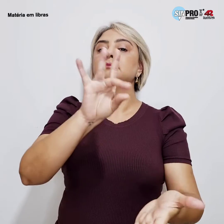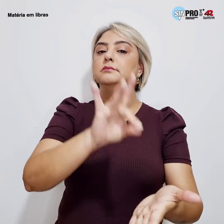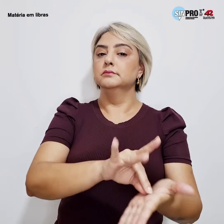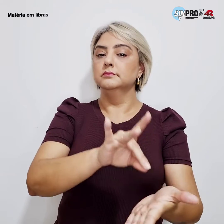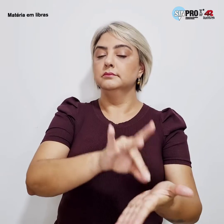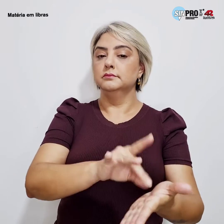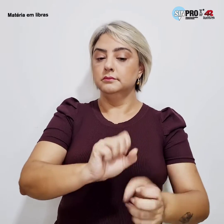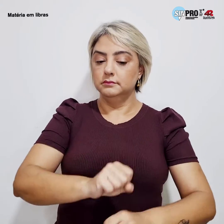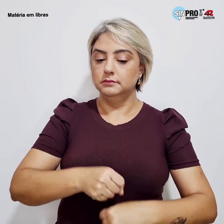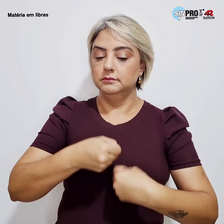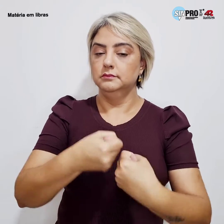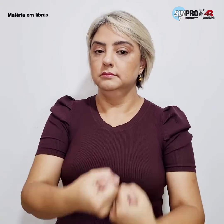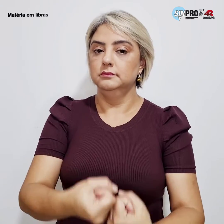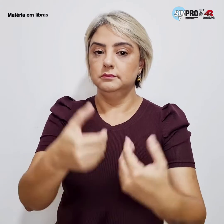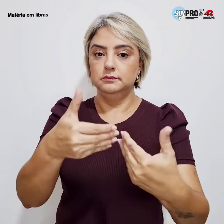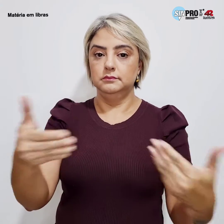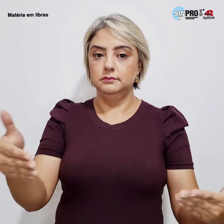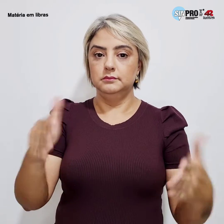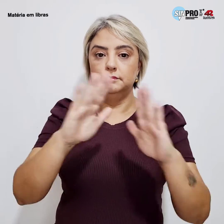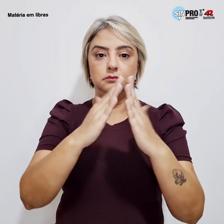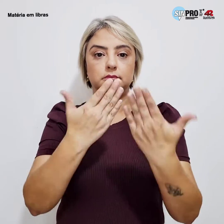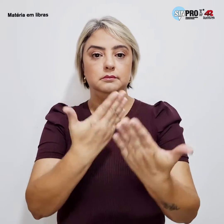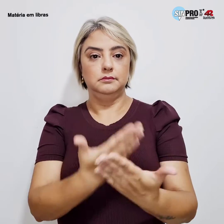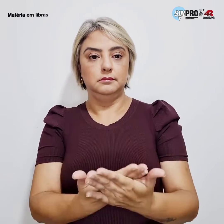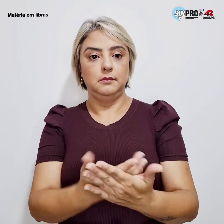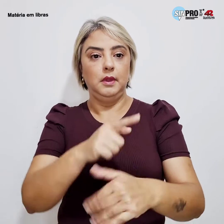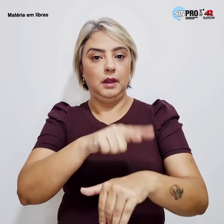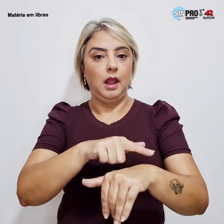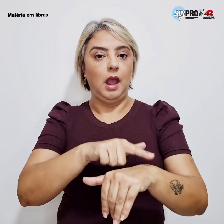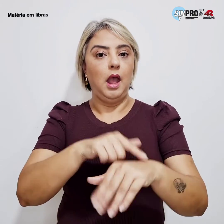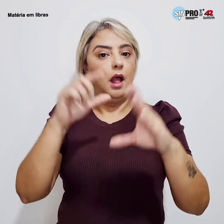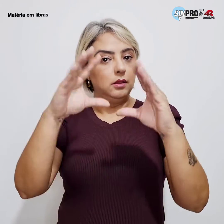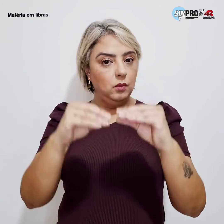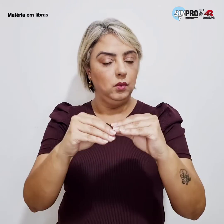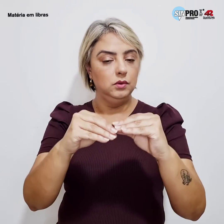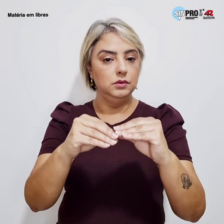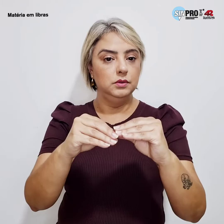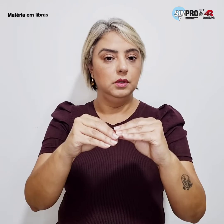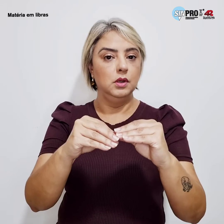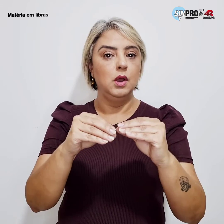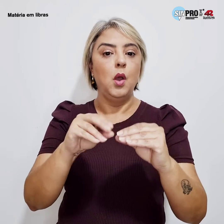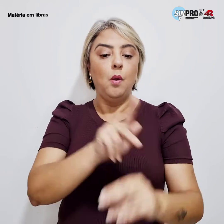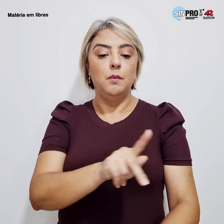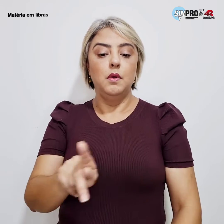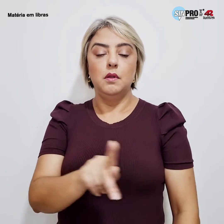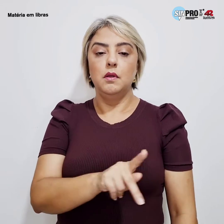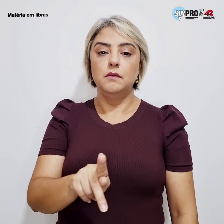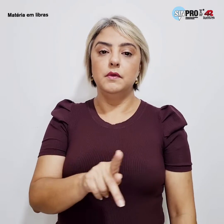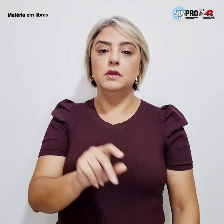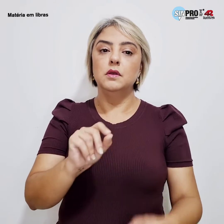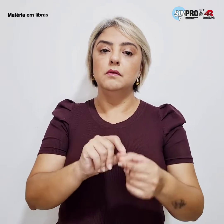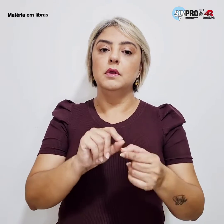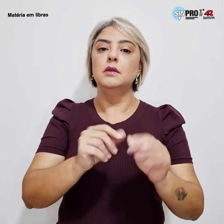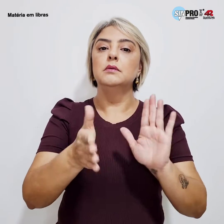na defesa da abertura da escola no período noturno, o grupo formulou a proposta